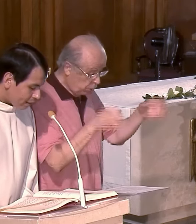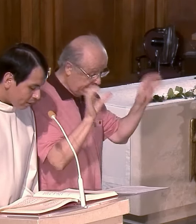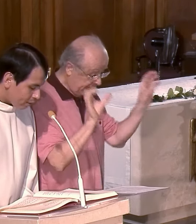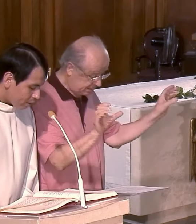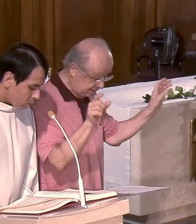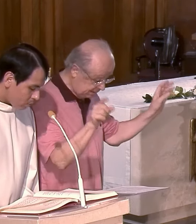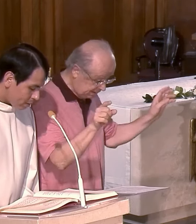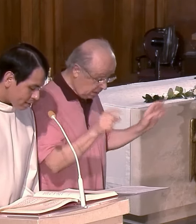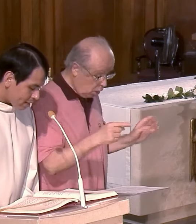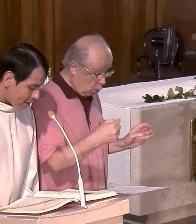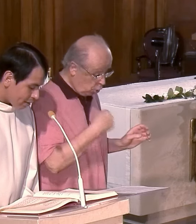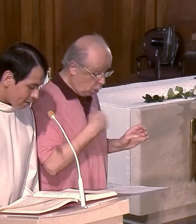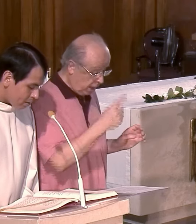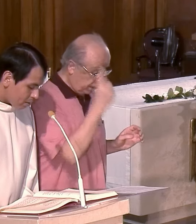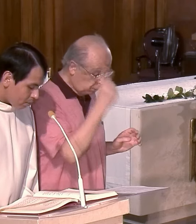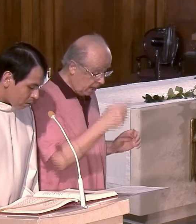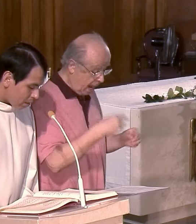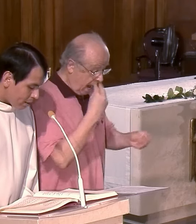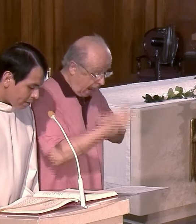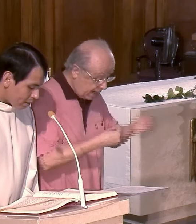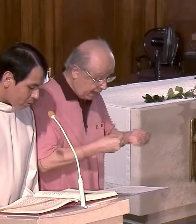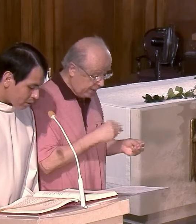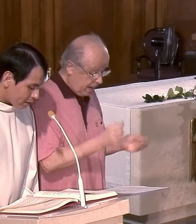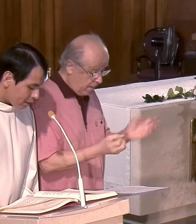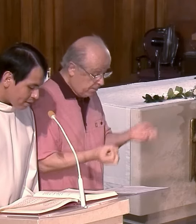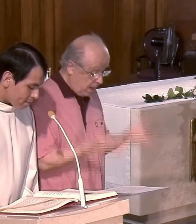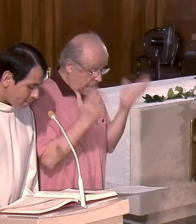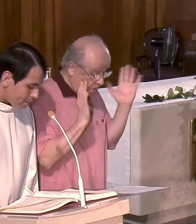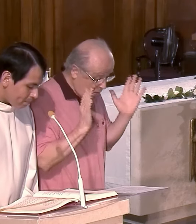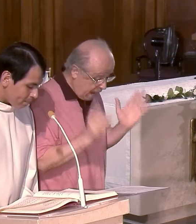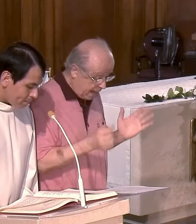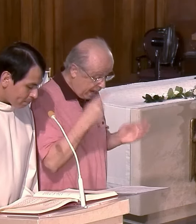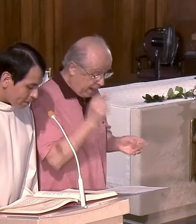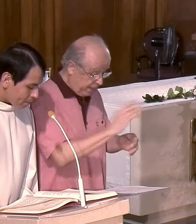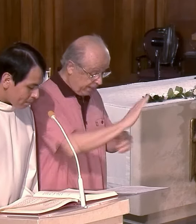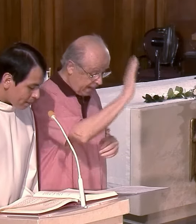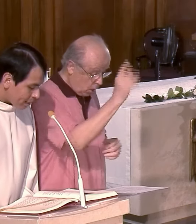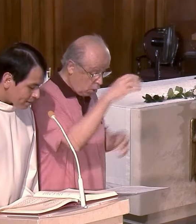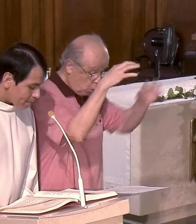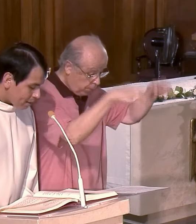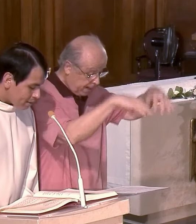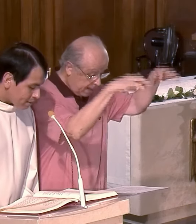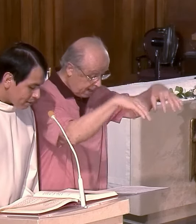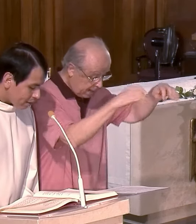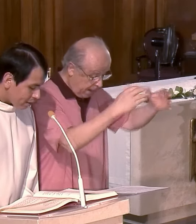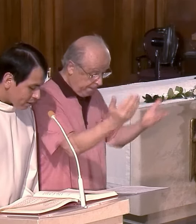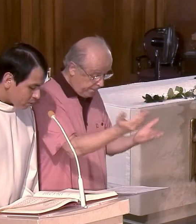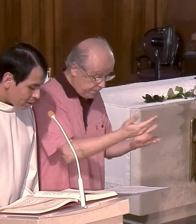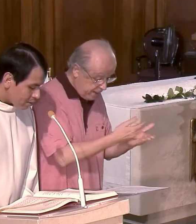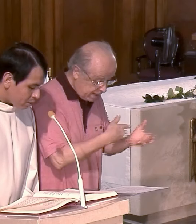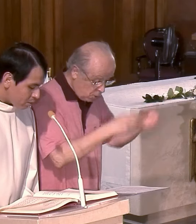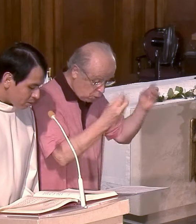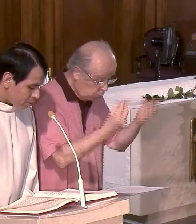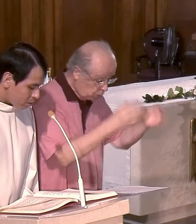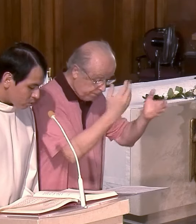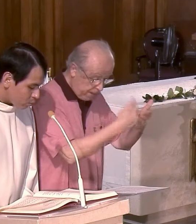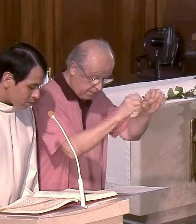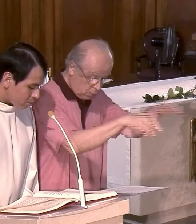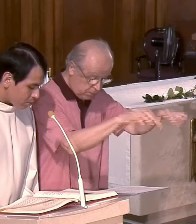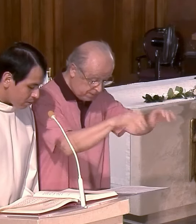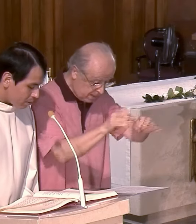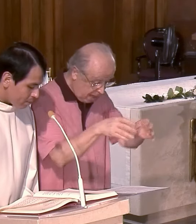al atardecer comeréis carne, por la mañana os hartaréis de pan, para que sepáis que soy el Señor